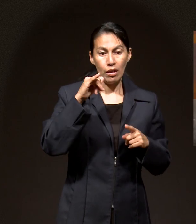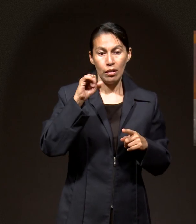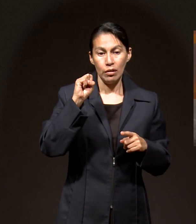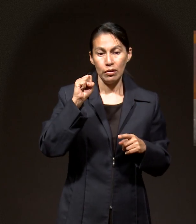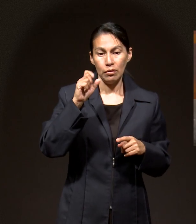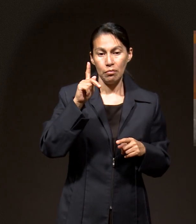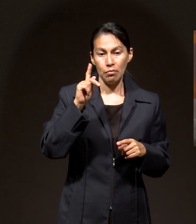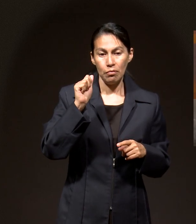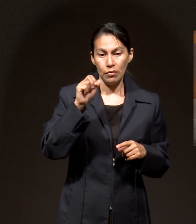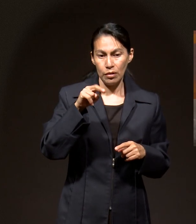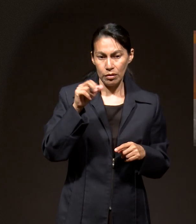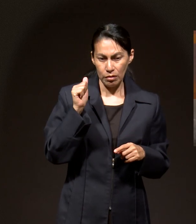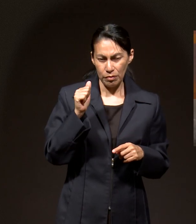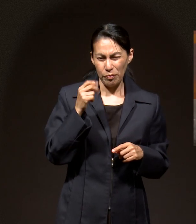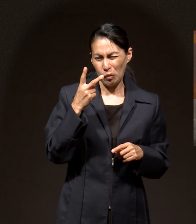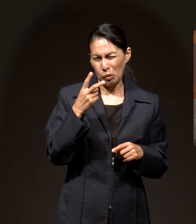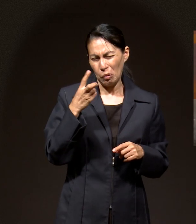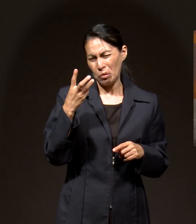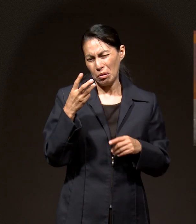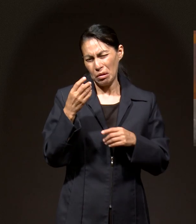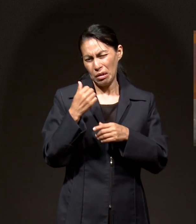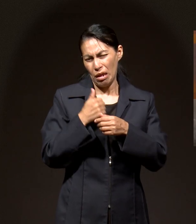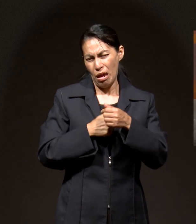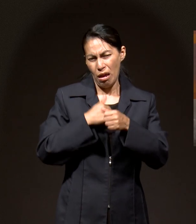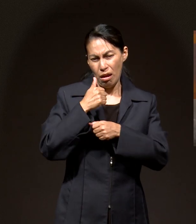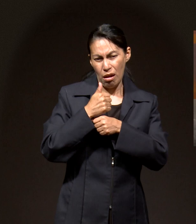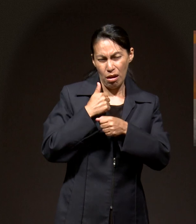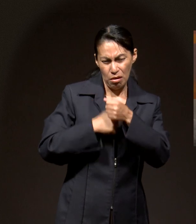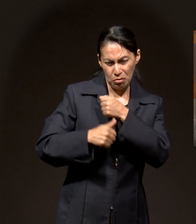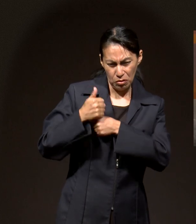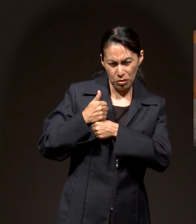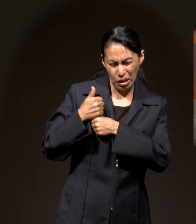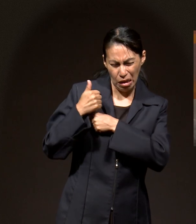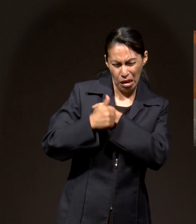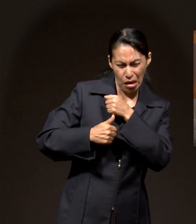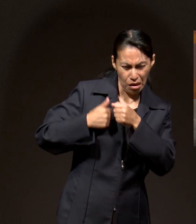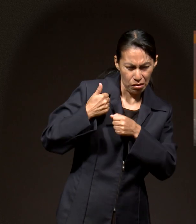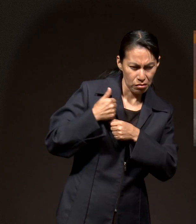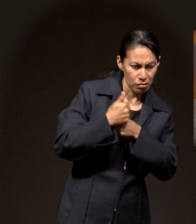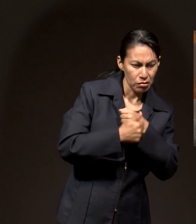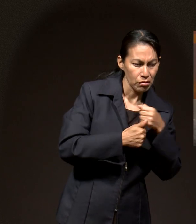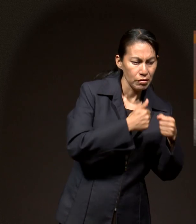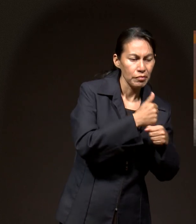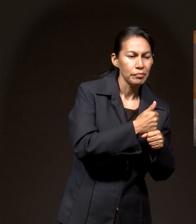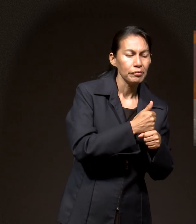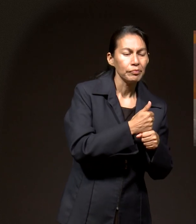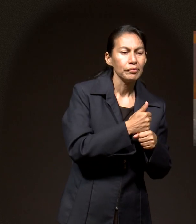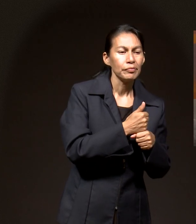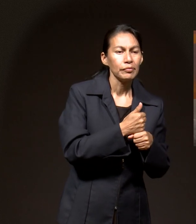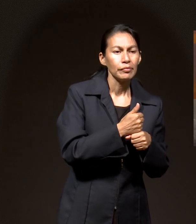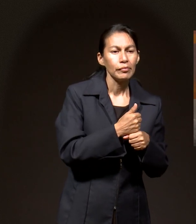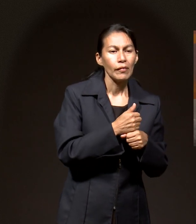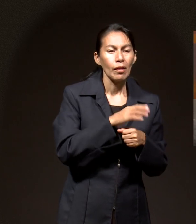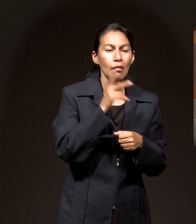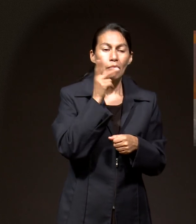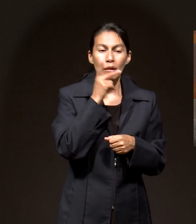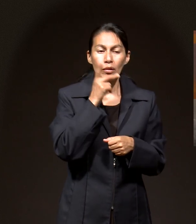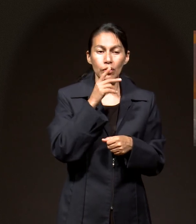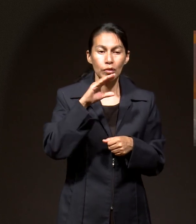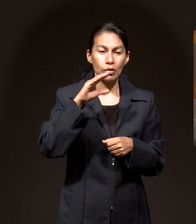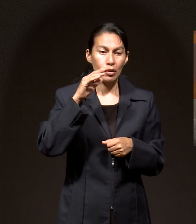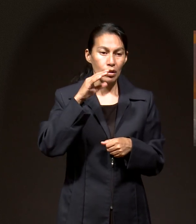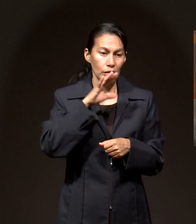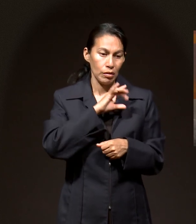hispana. Tiene como 2 o 3 años que trajeron a un pastor de Chile para poder